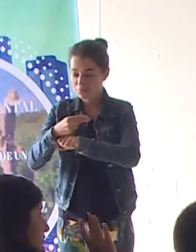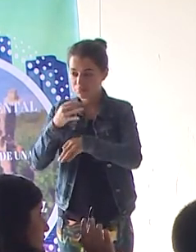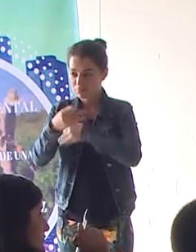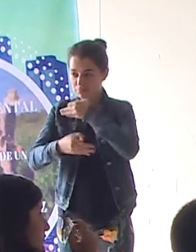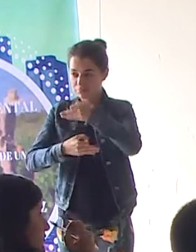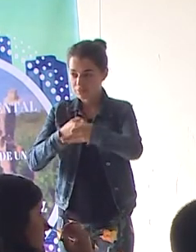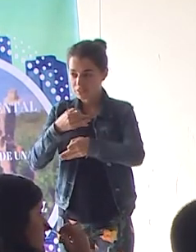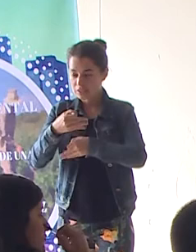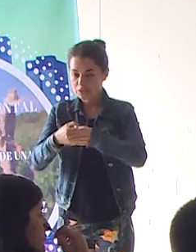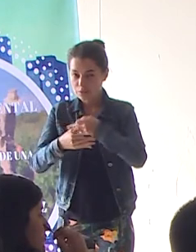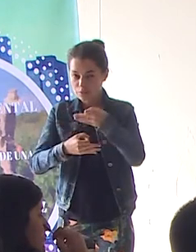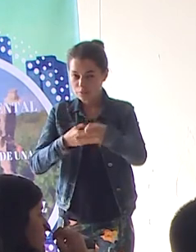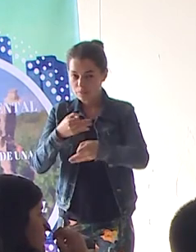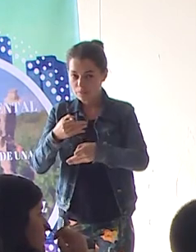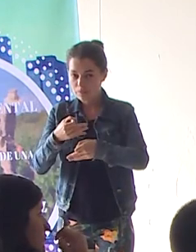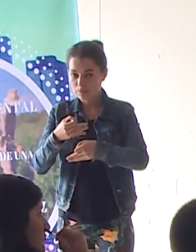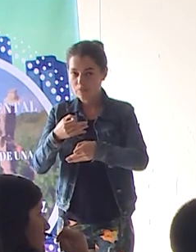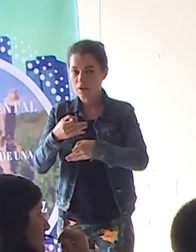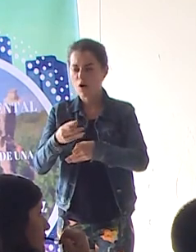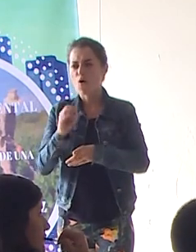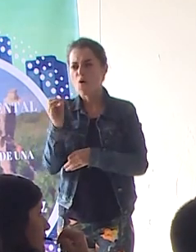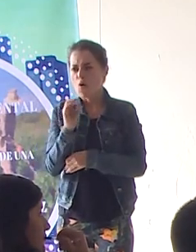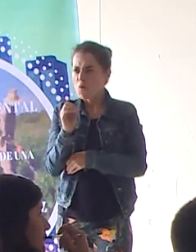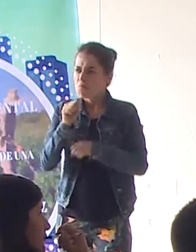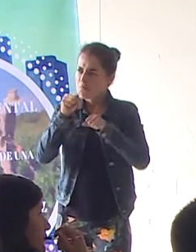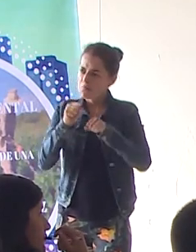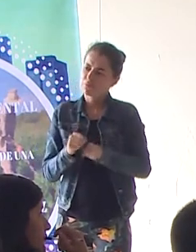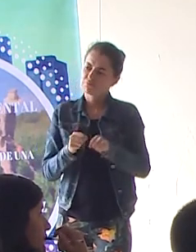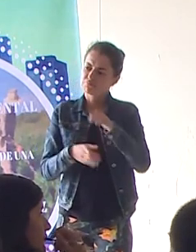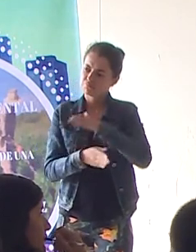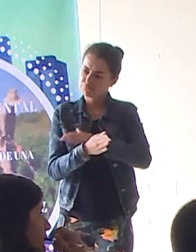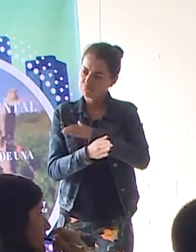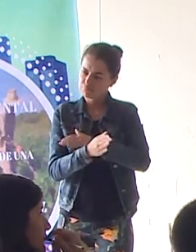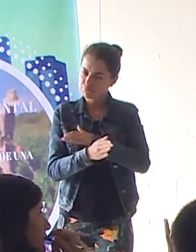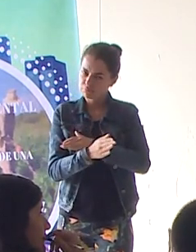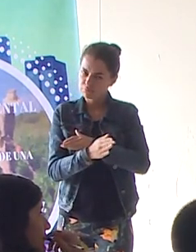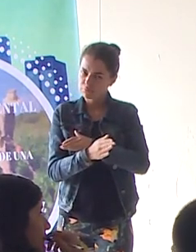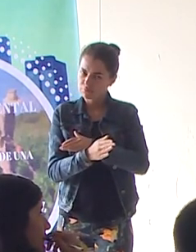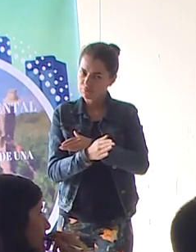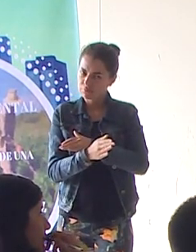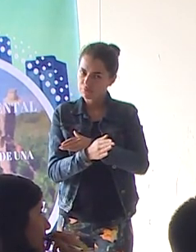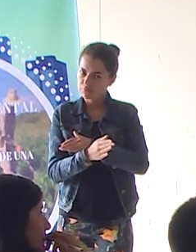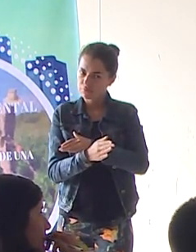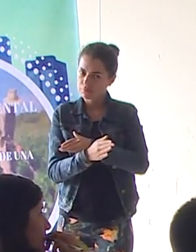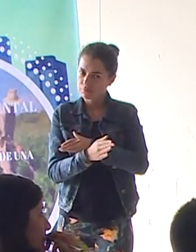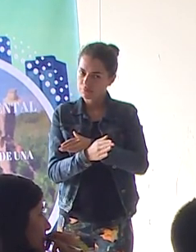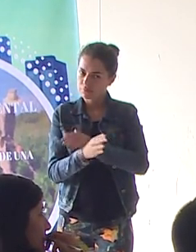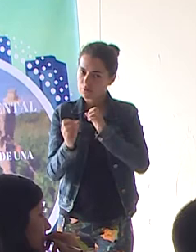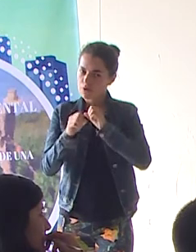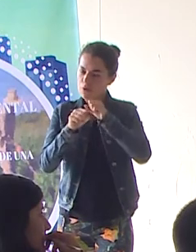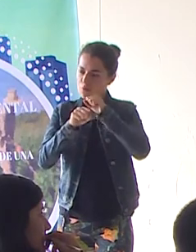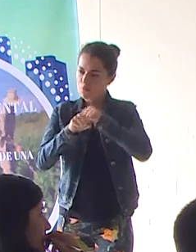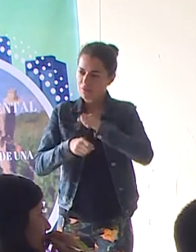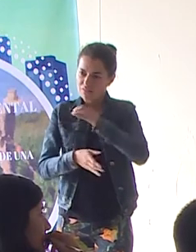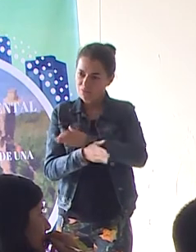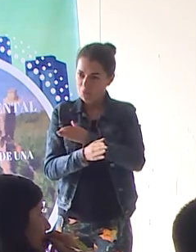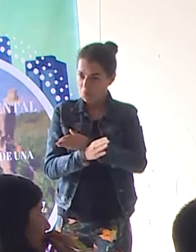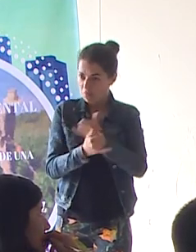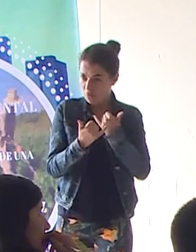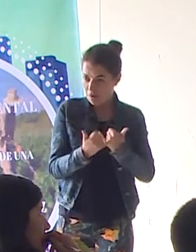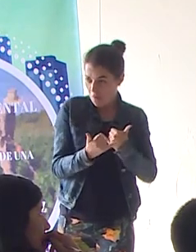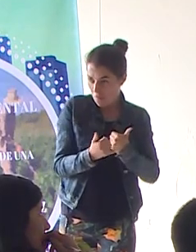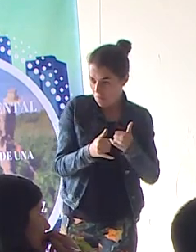o se podría mantener como se plantea o lo que se está planteando crítica no